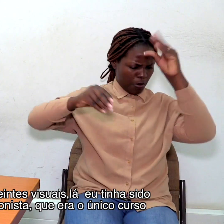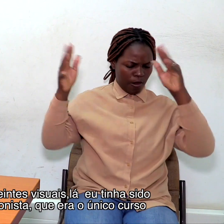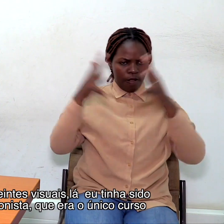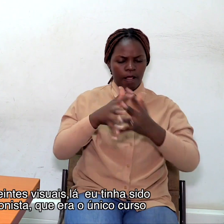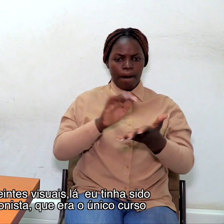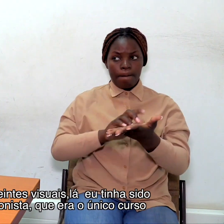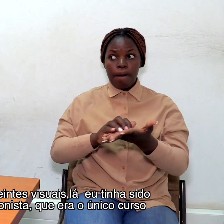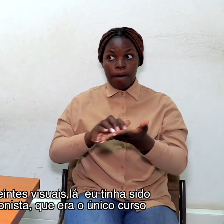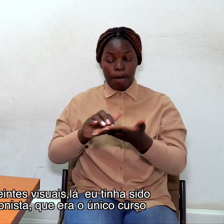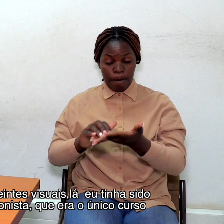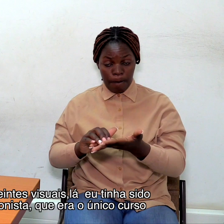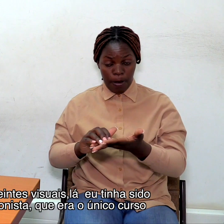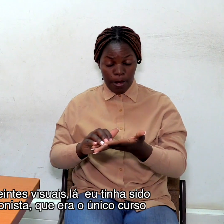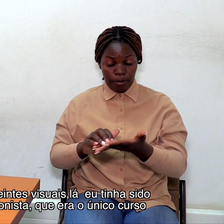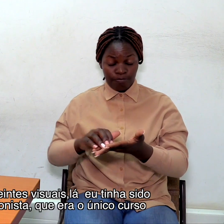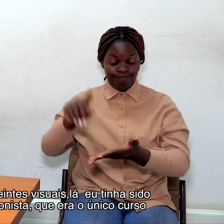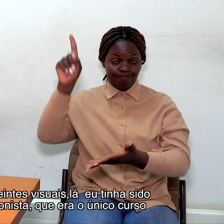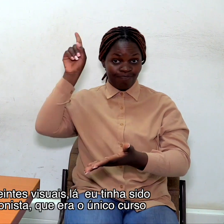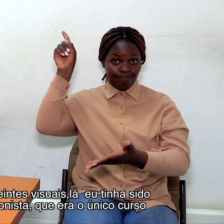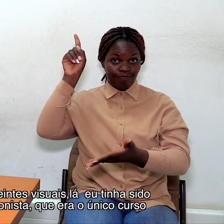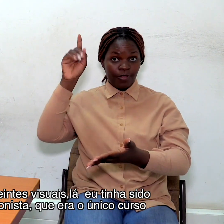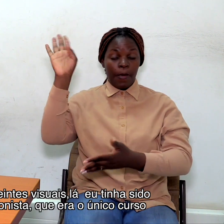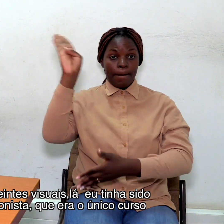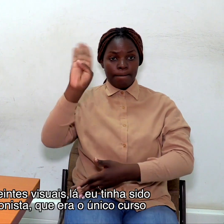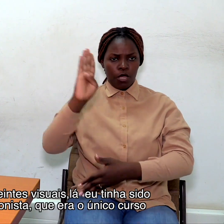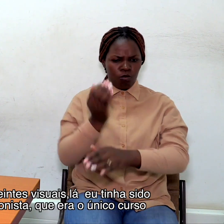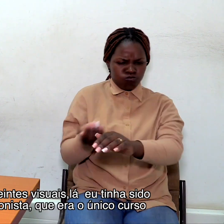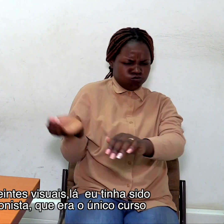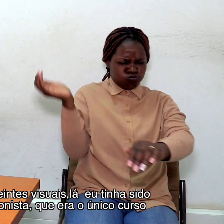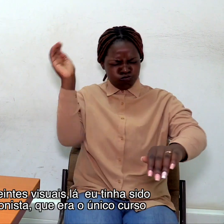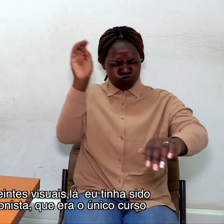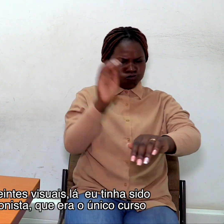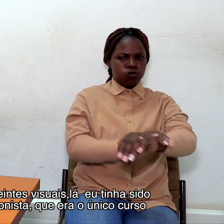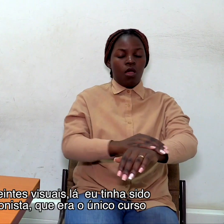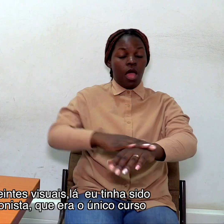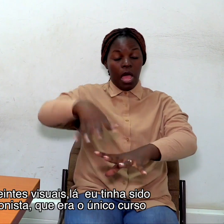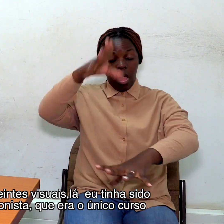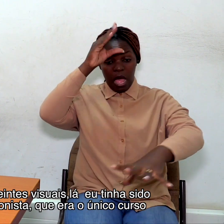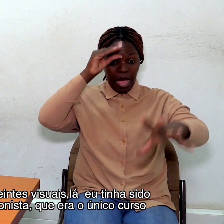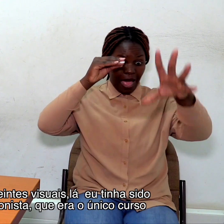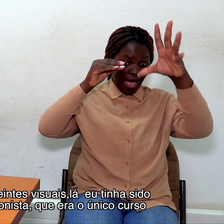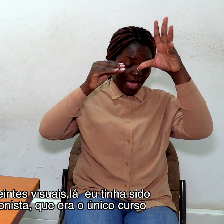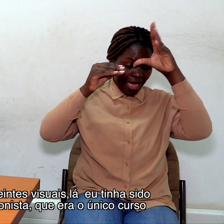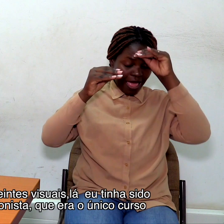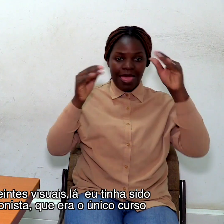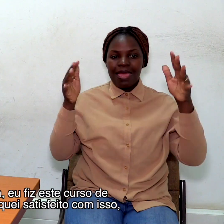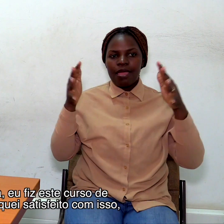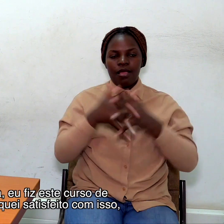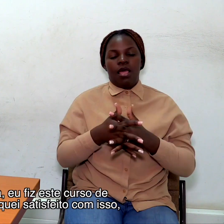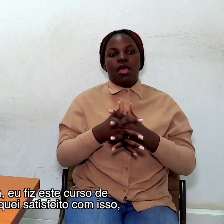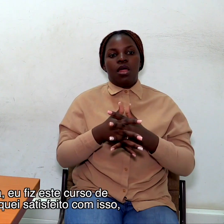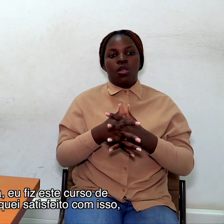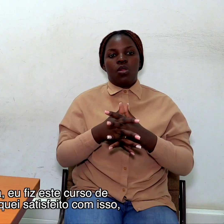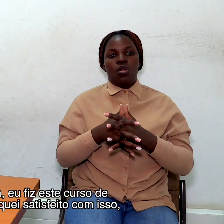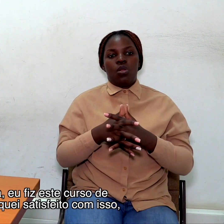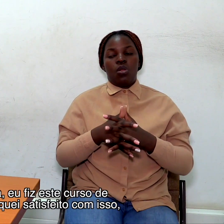Visuais, lá eu tinha sido profissionalizado, tinha sido formado como telefonista, que era o único